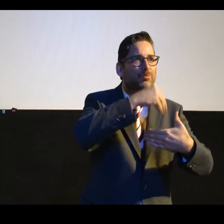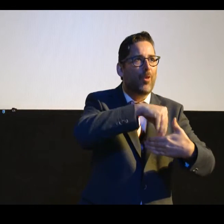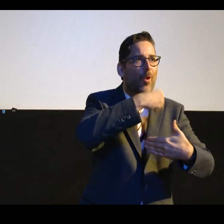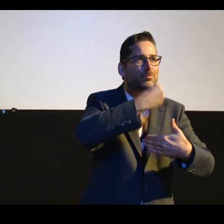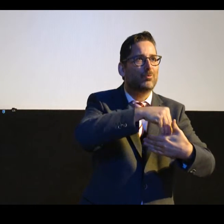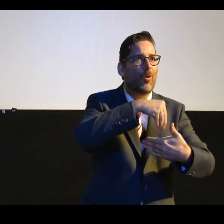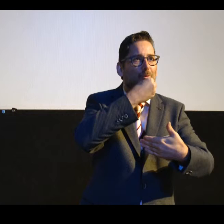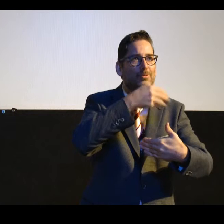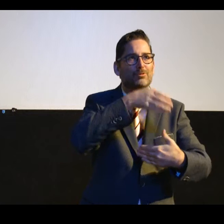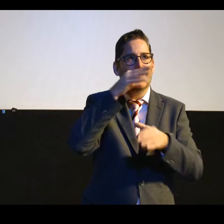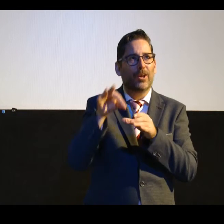al resto del público.